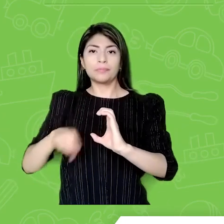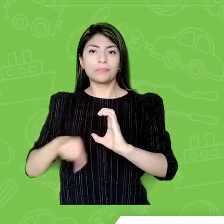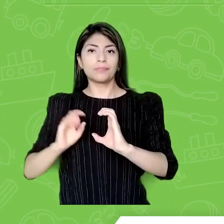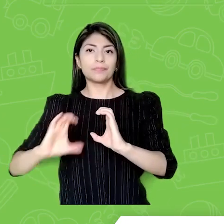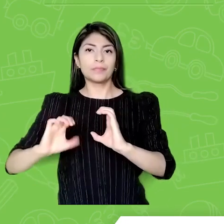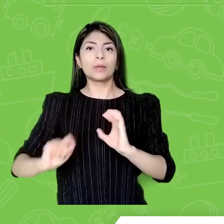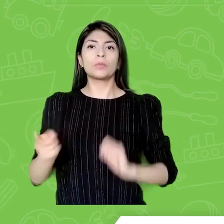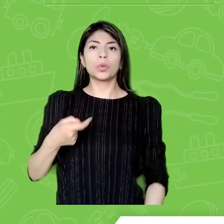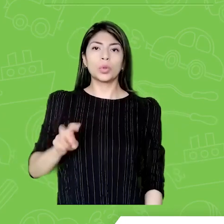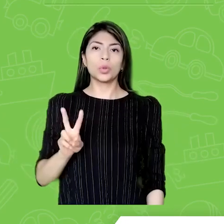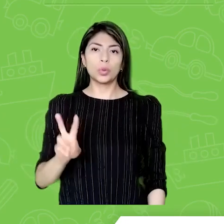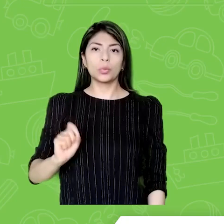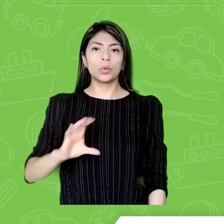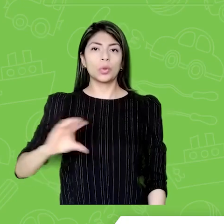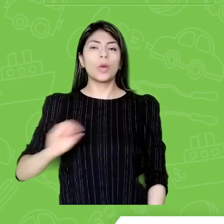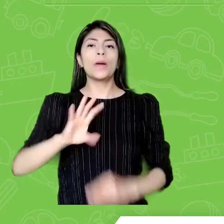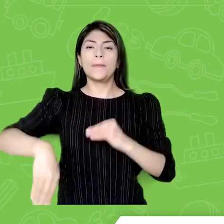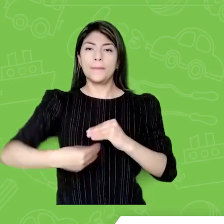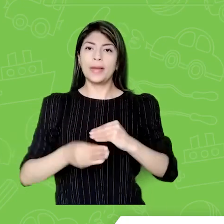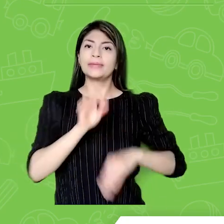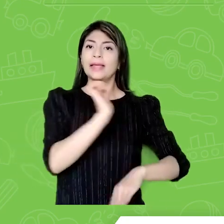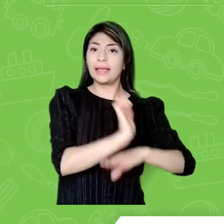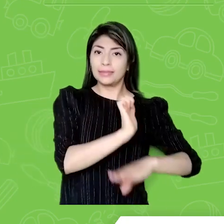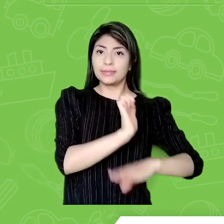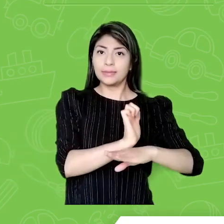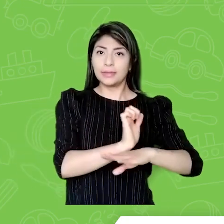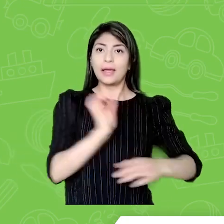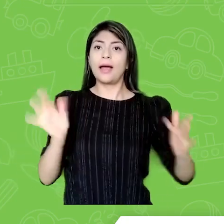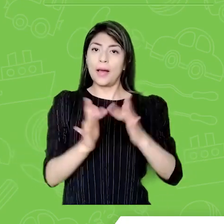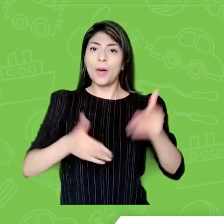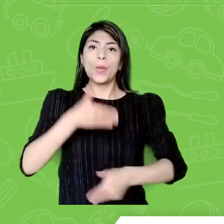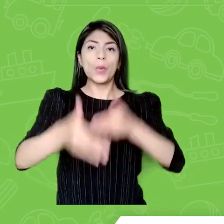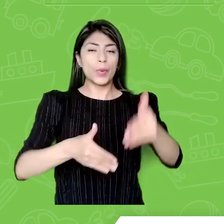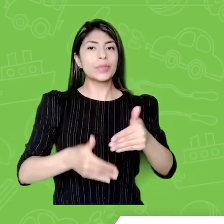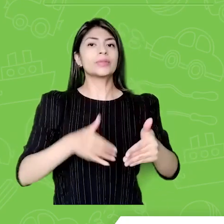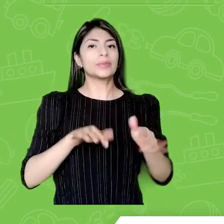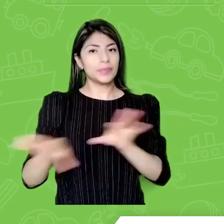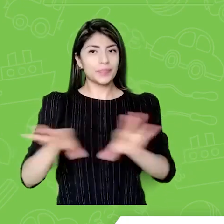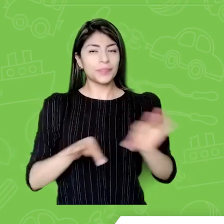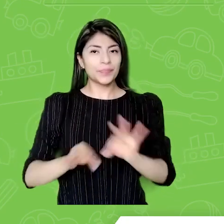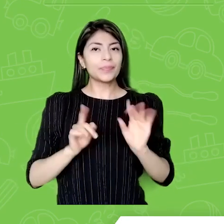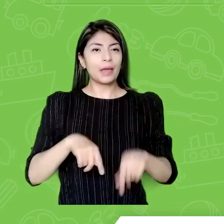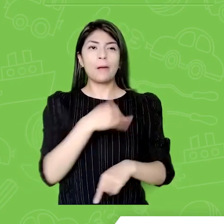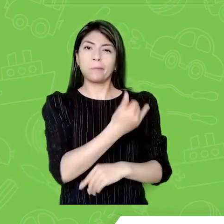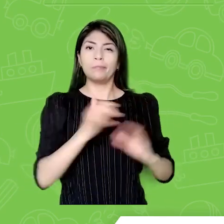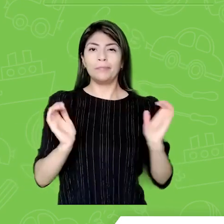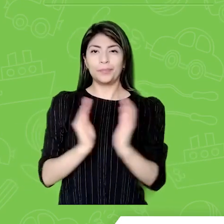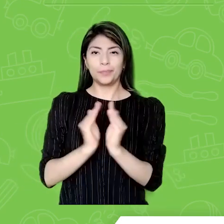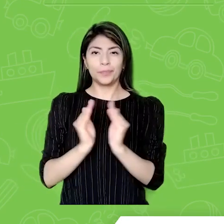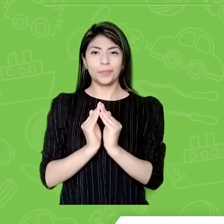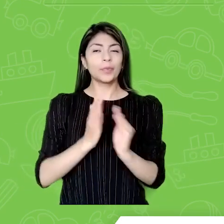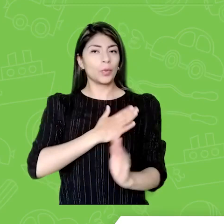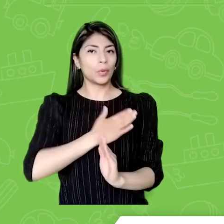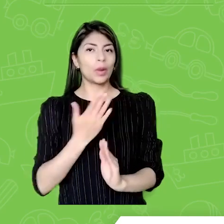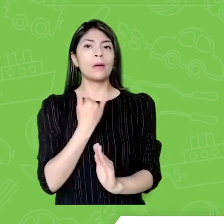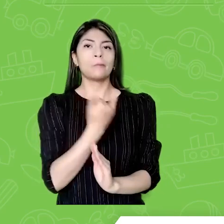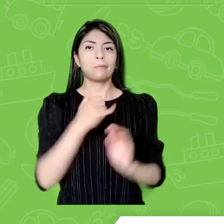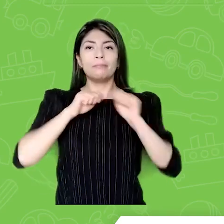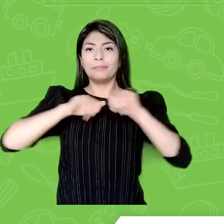www.cnsc.gov.co, y en el sitio web de la entidad para la cual se realiza este proceso de selección. Capítulo